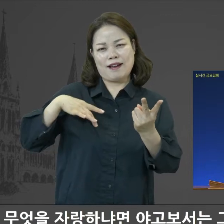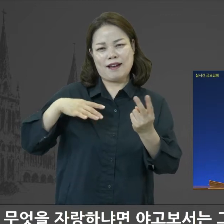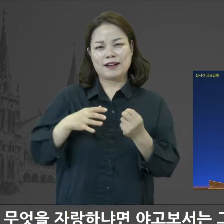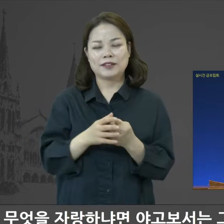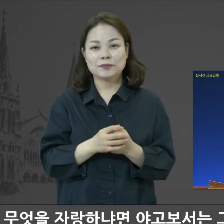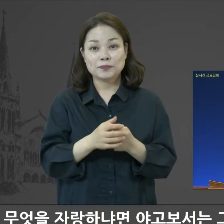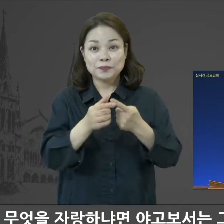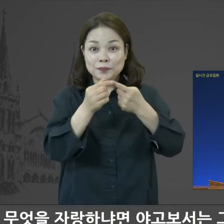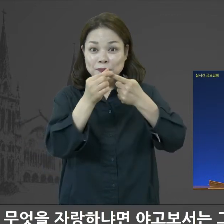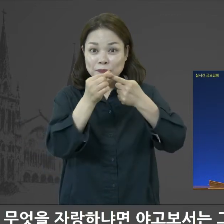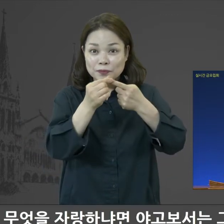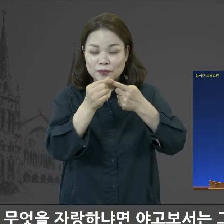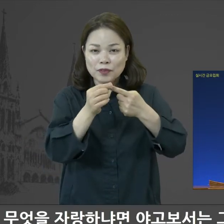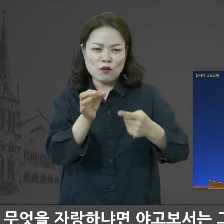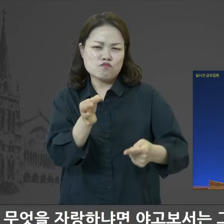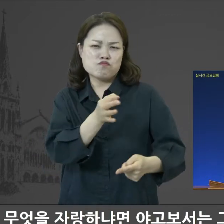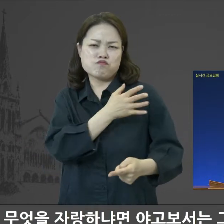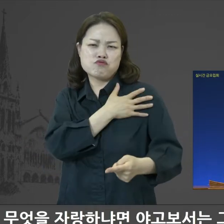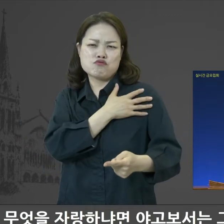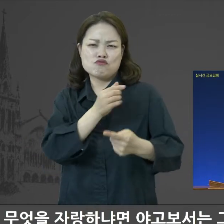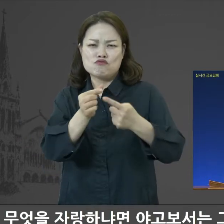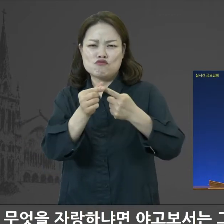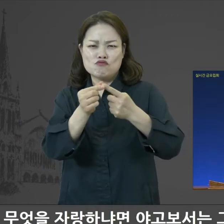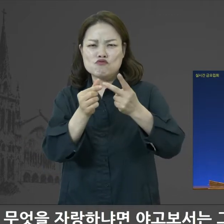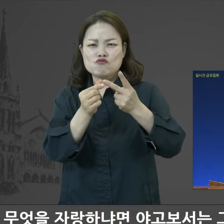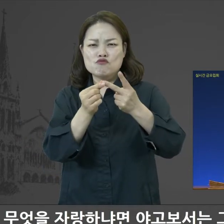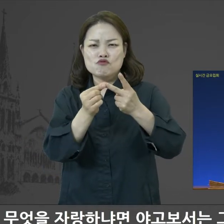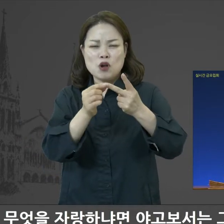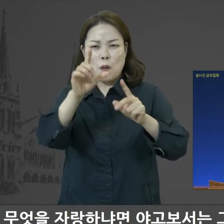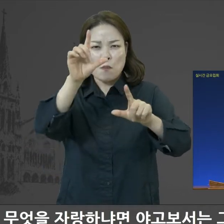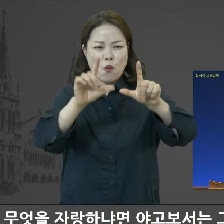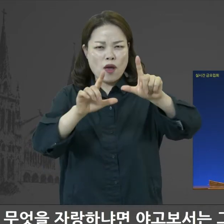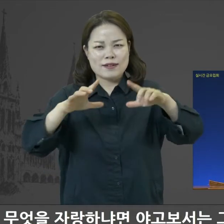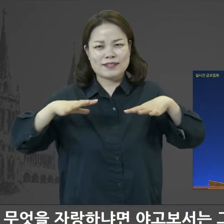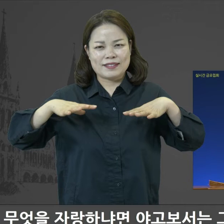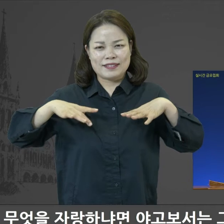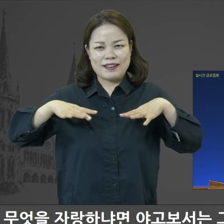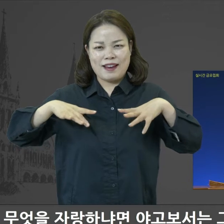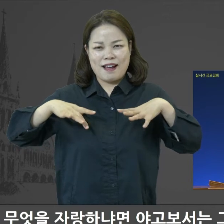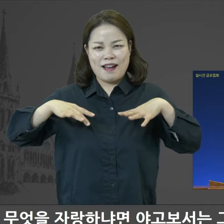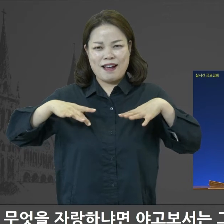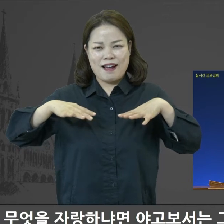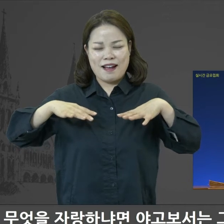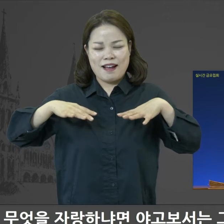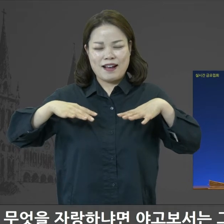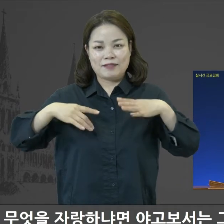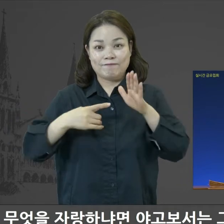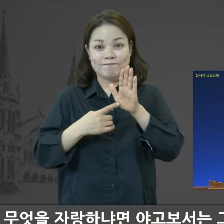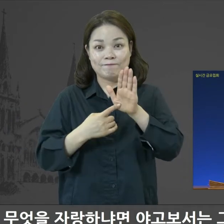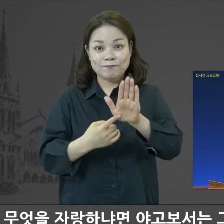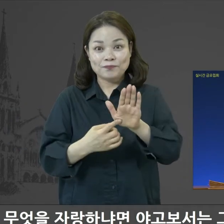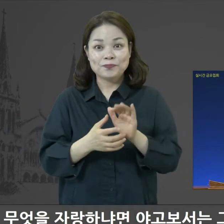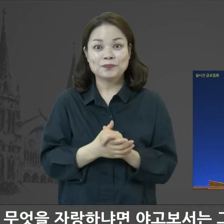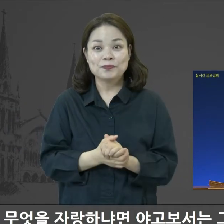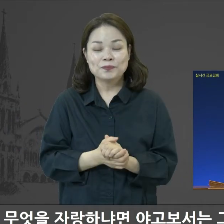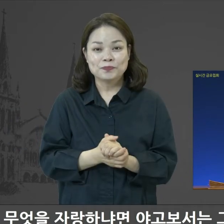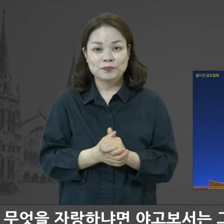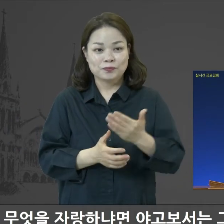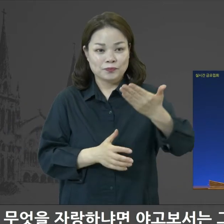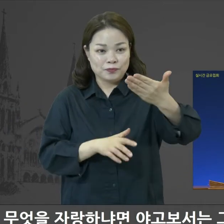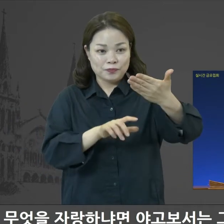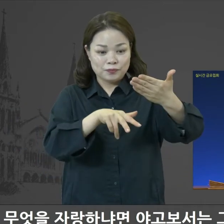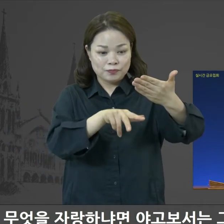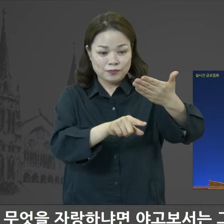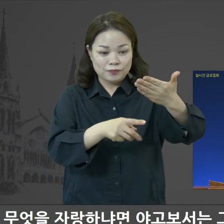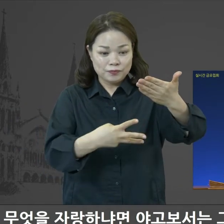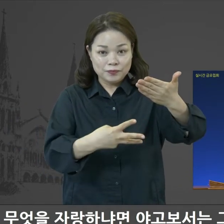하는데, 하나는 부를 자랑하는 것이고 또 하나는 모양새를 자랑하는 것이다, 이렇게 설명하는 거죠. 그래서 9절부터